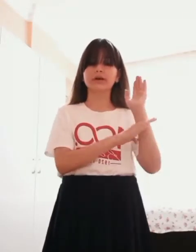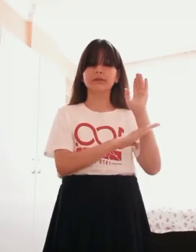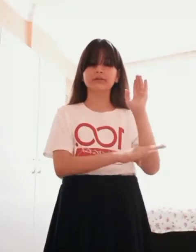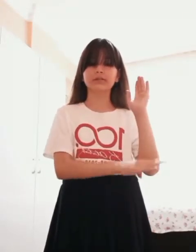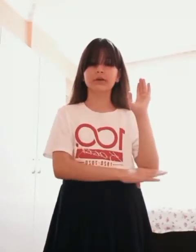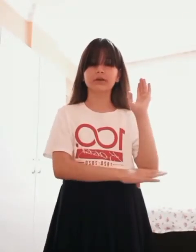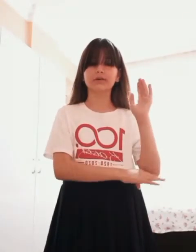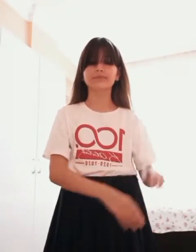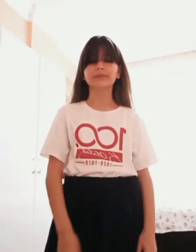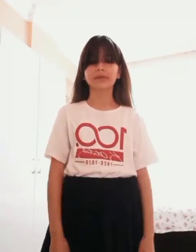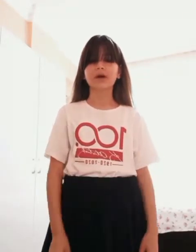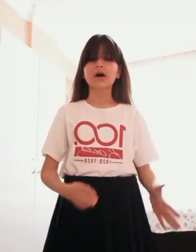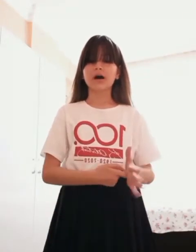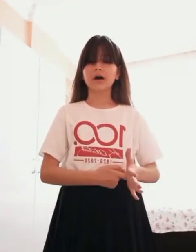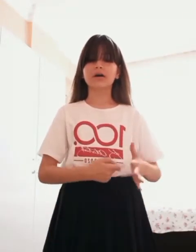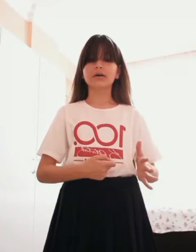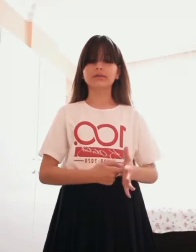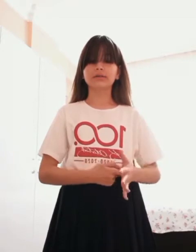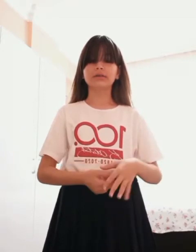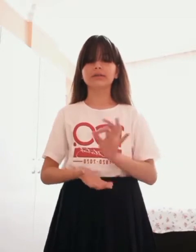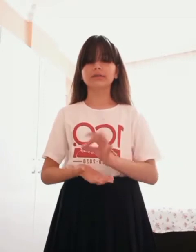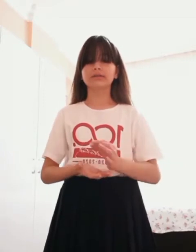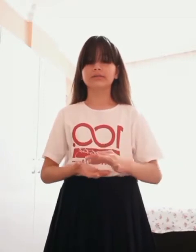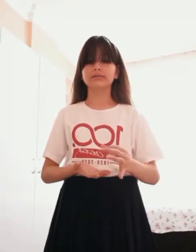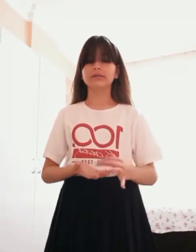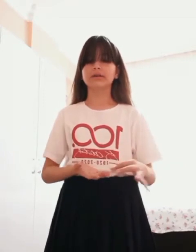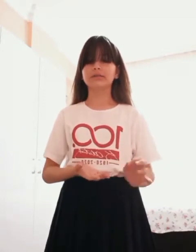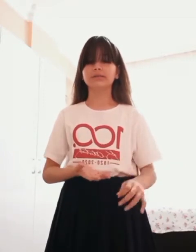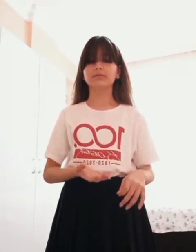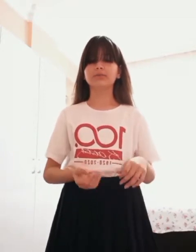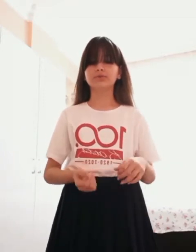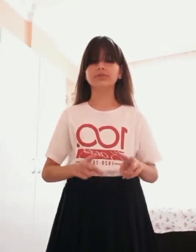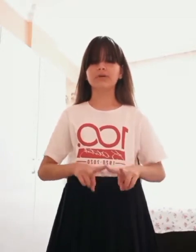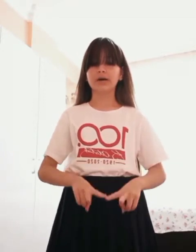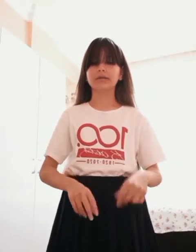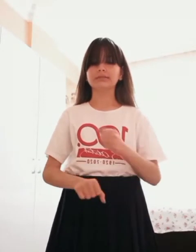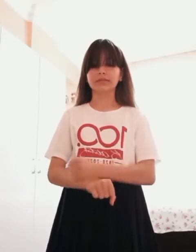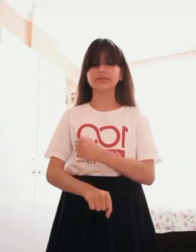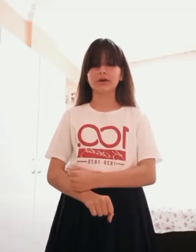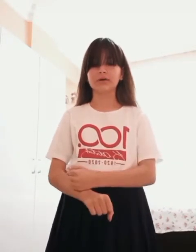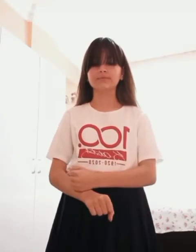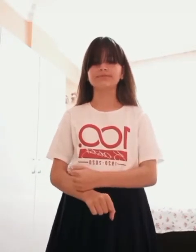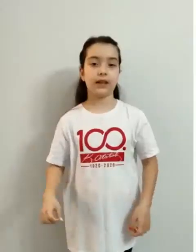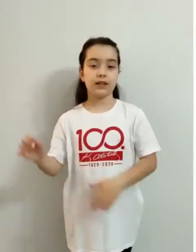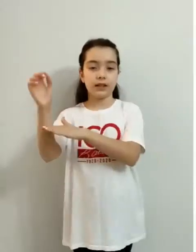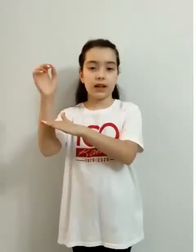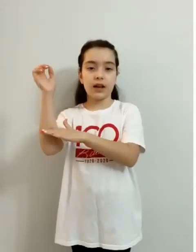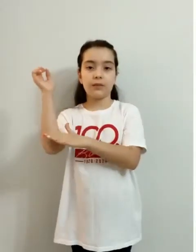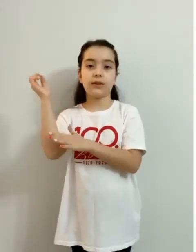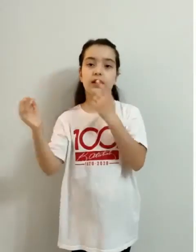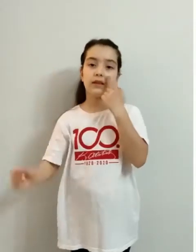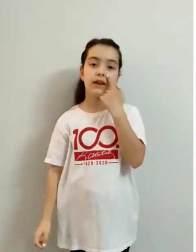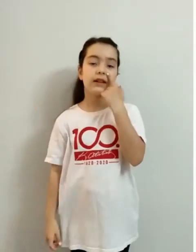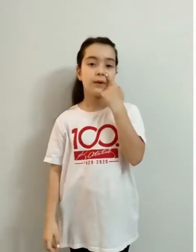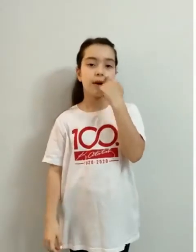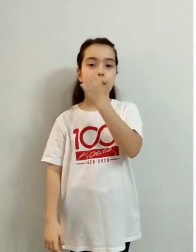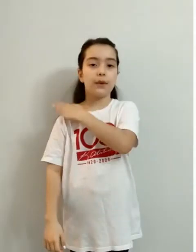Paşa yaşa. Adın yazılacak mücevher taşa. Yaşa Mustafa Kemal